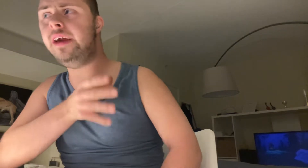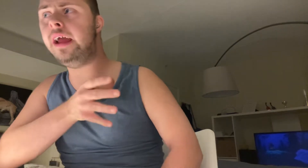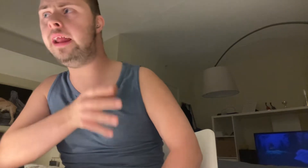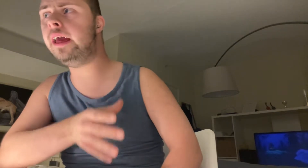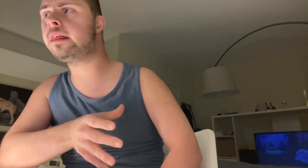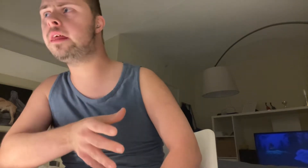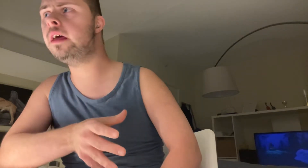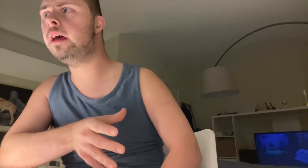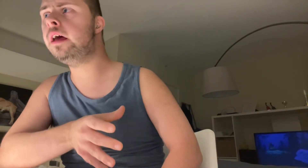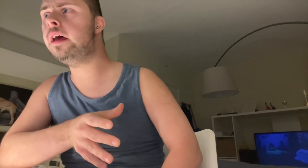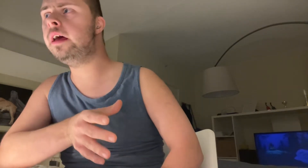Felix